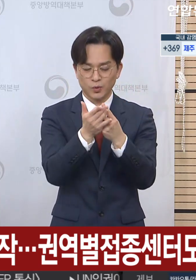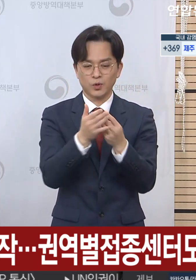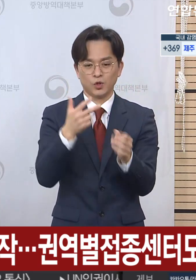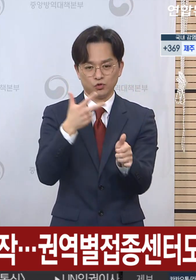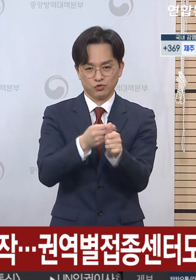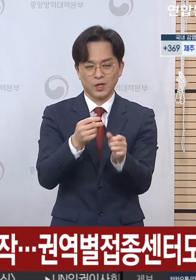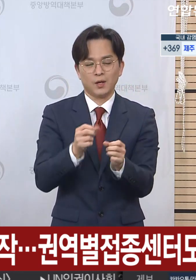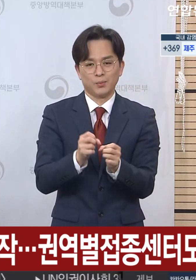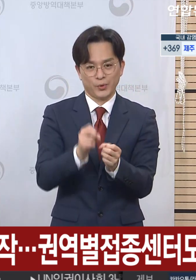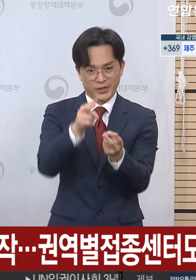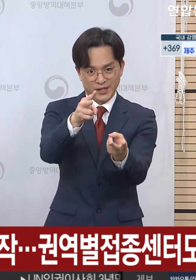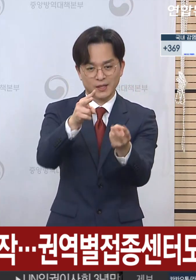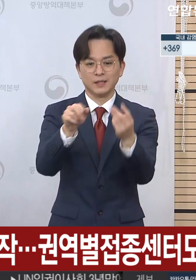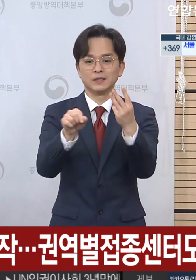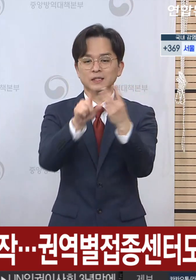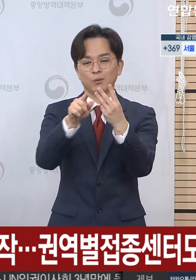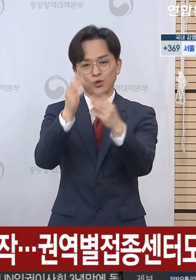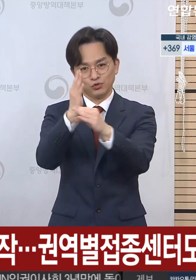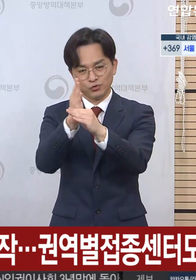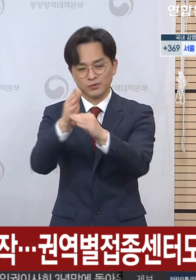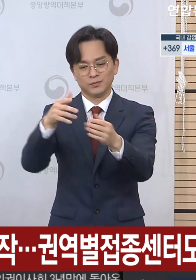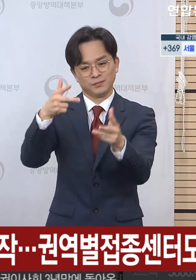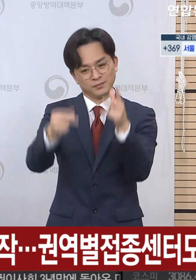중 1차 접종을 완료할 계획입니다.